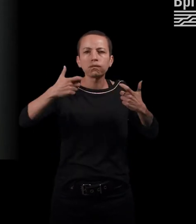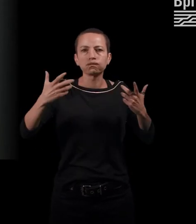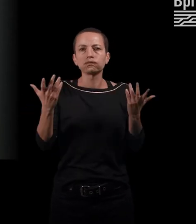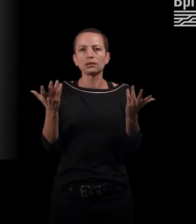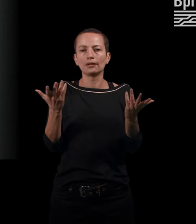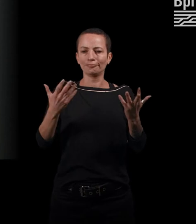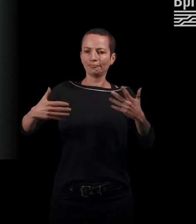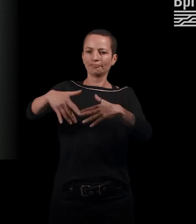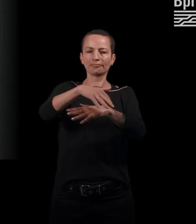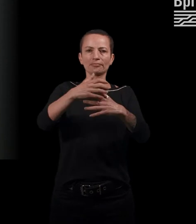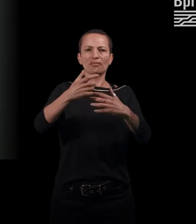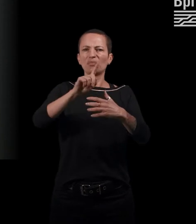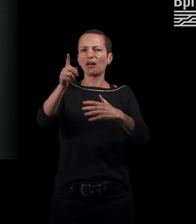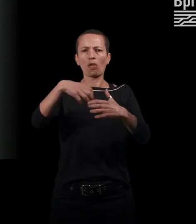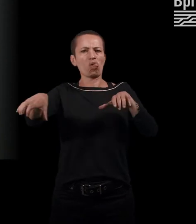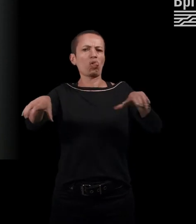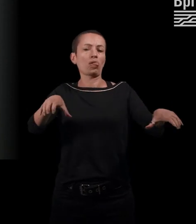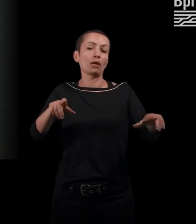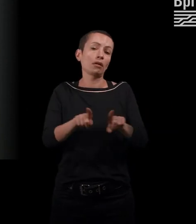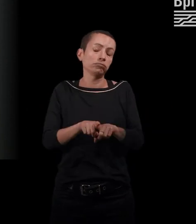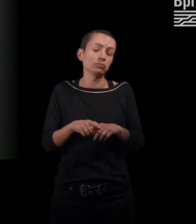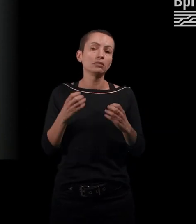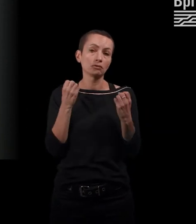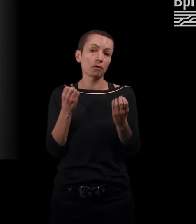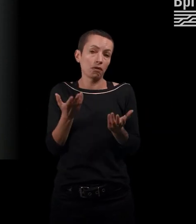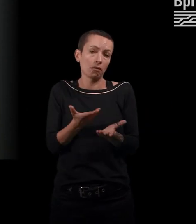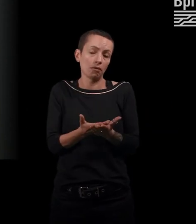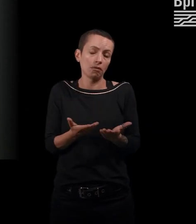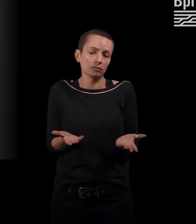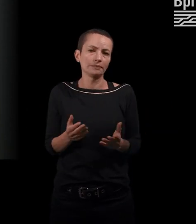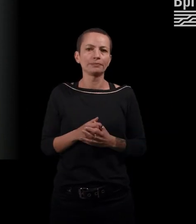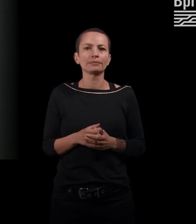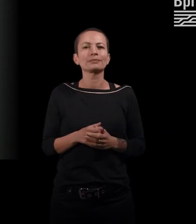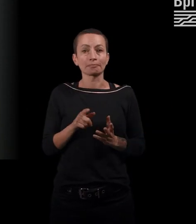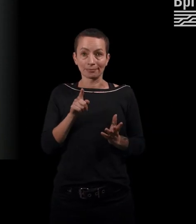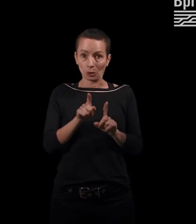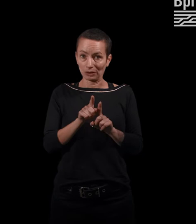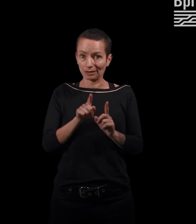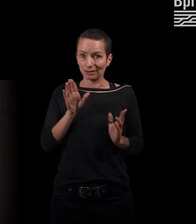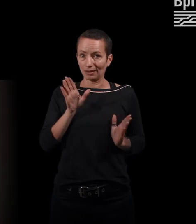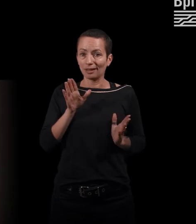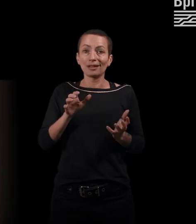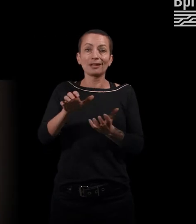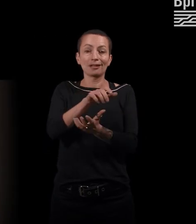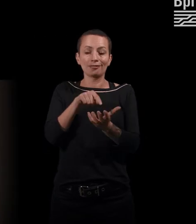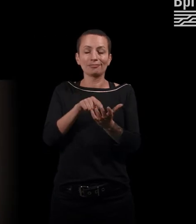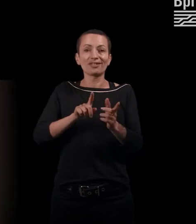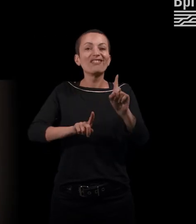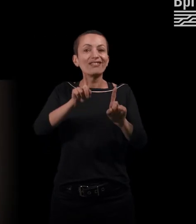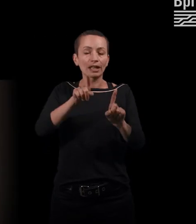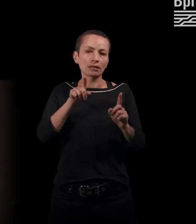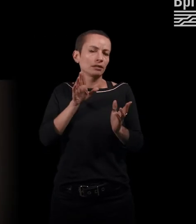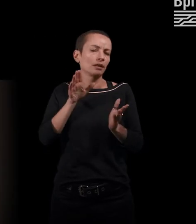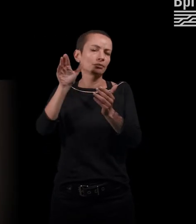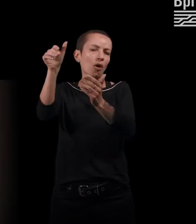Beyrouth qui ne divise pas, malheureusement, comme ça peut être souvent le cas. Avec l'espoir, hein, la révolution est une fête,